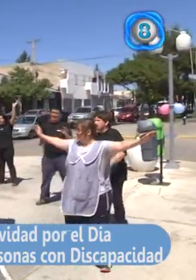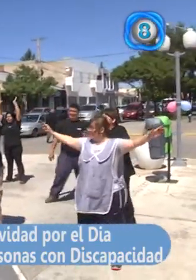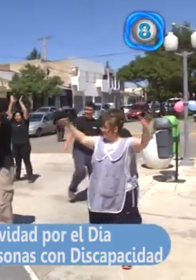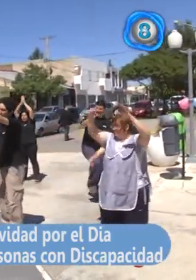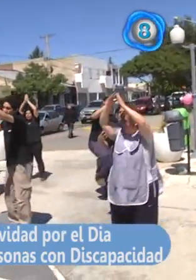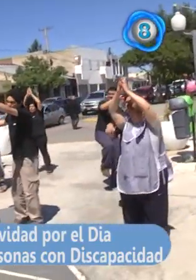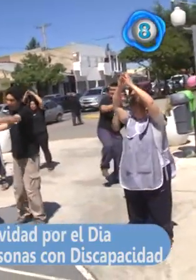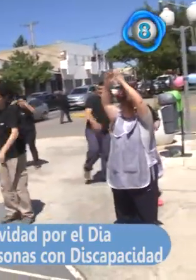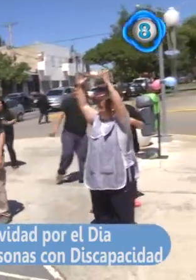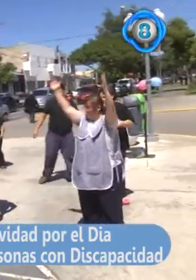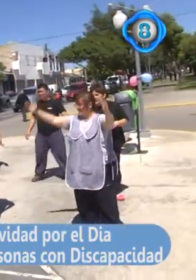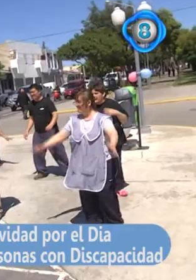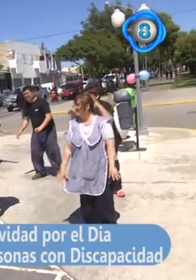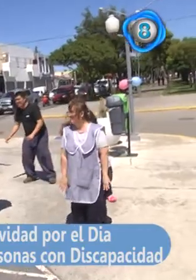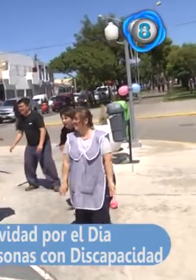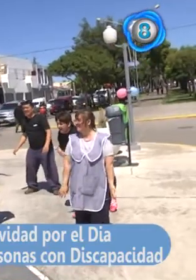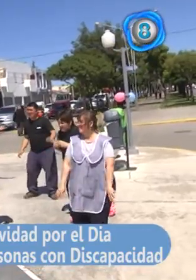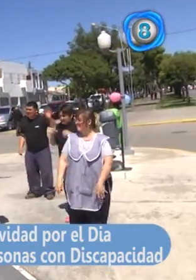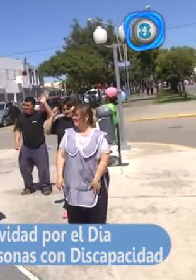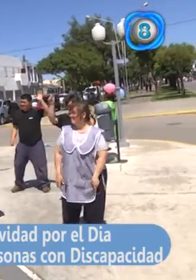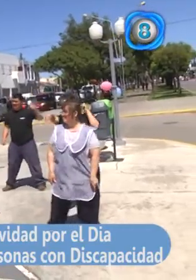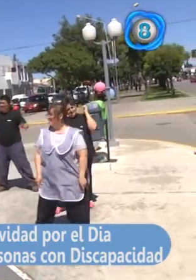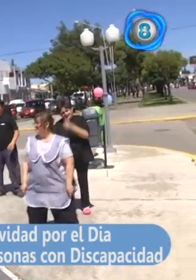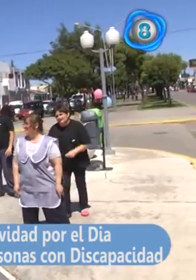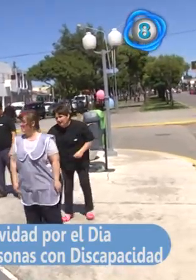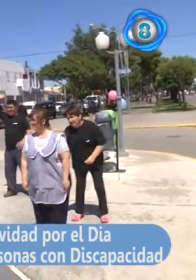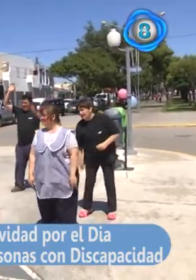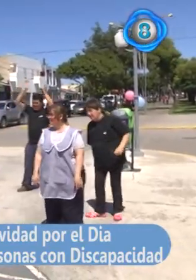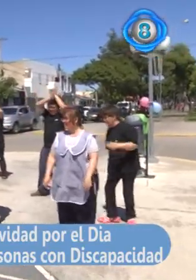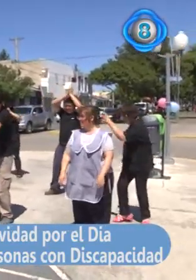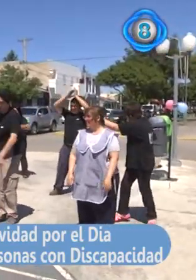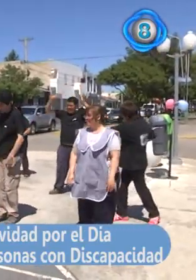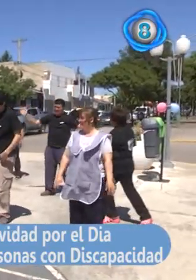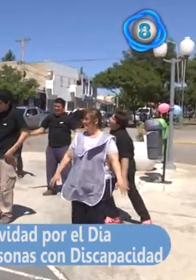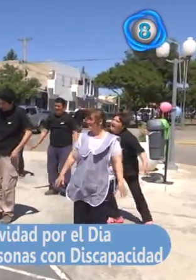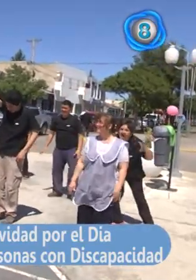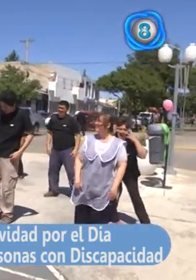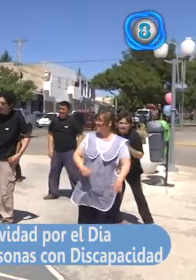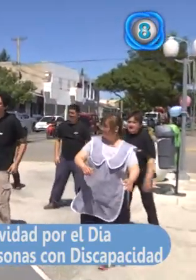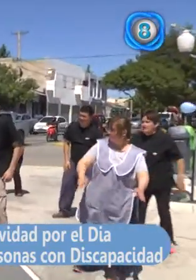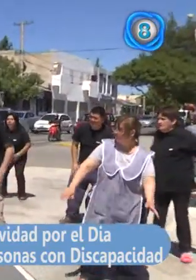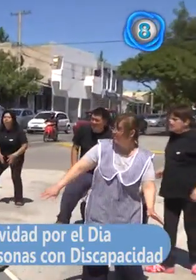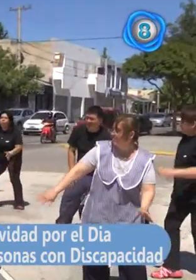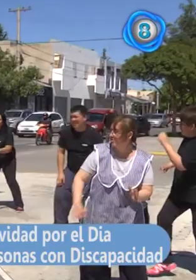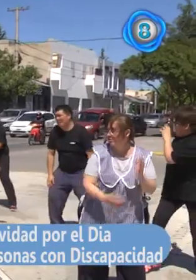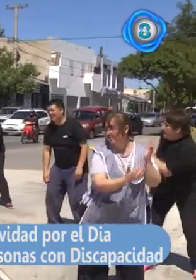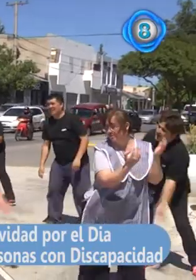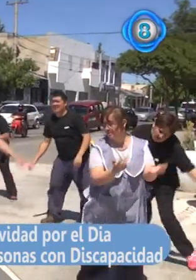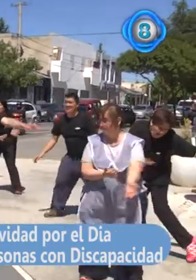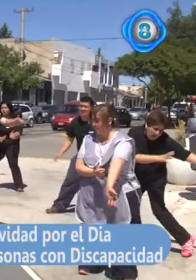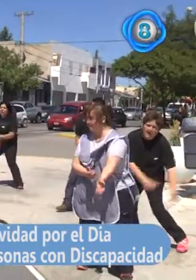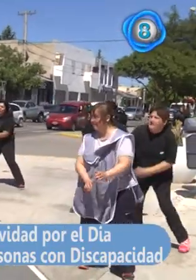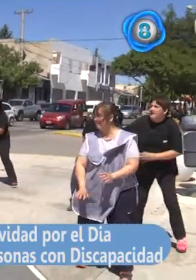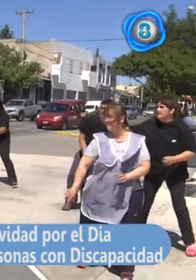año. Así que, pero gracias a Dios la gente nos ha convocado, o sea, la gente ha venido a